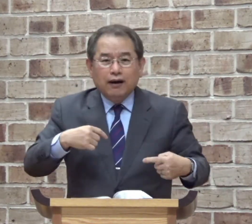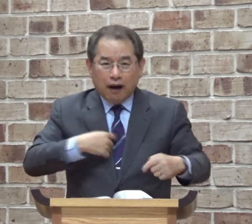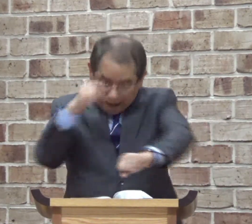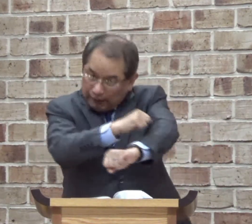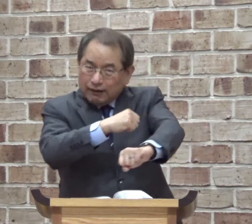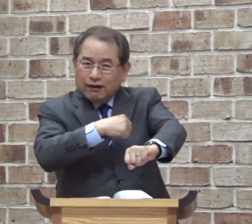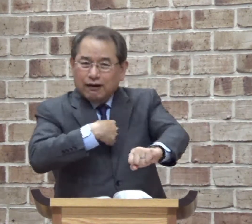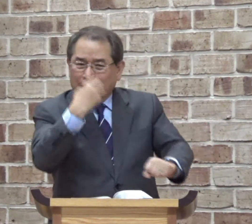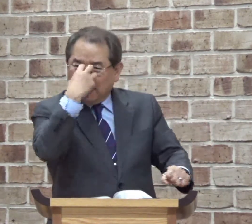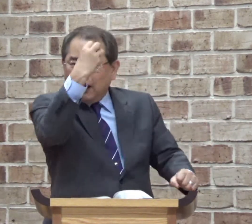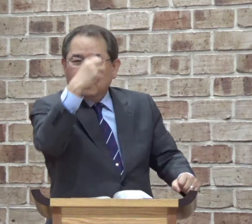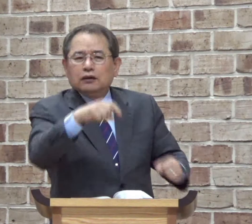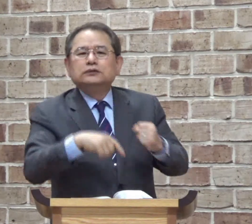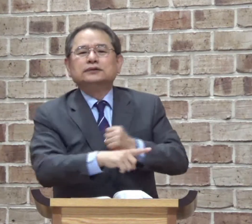형통한 것이 내 공로라는 교만,